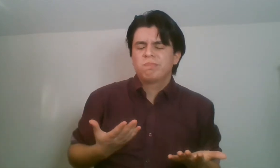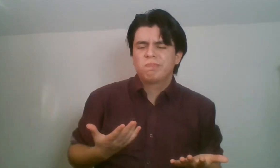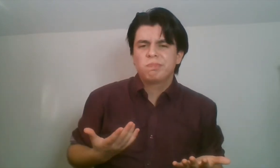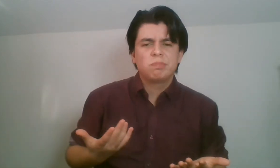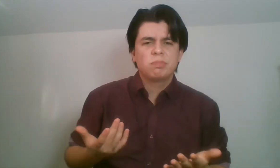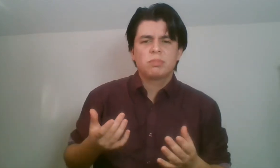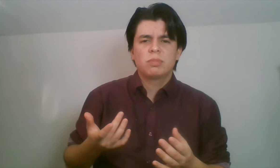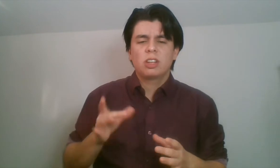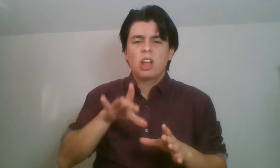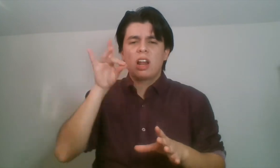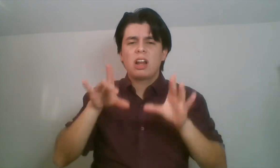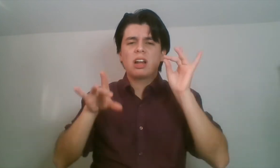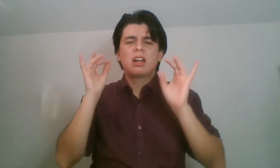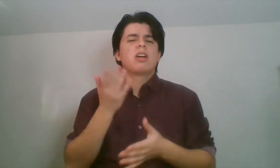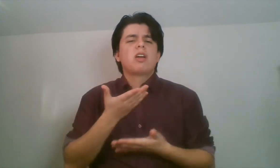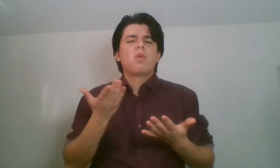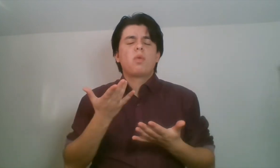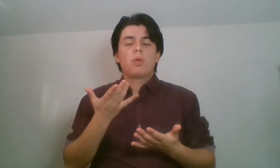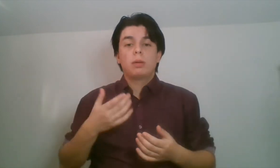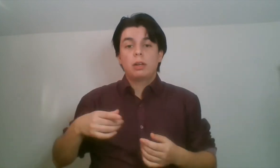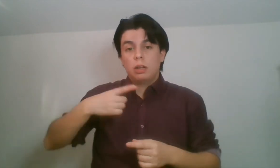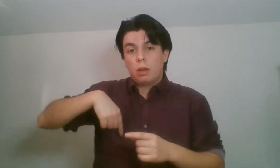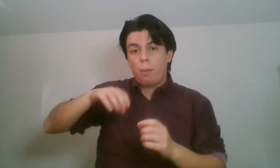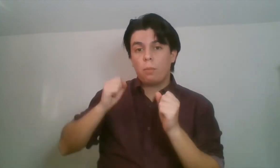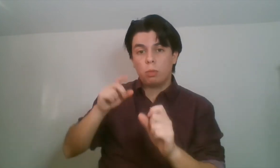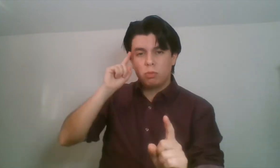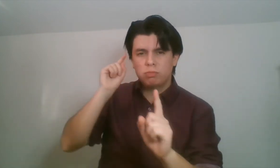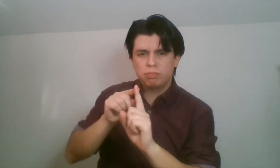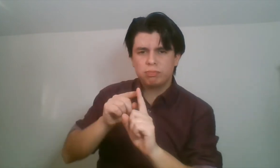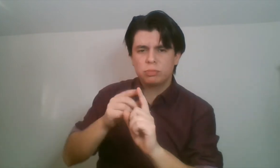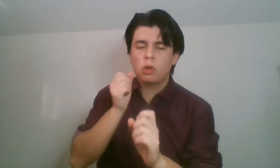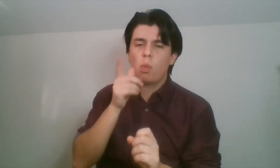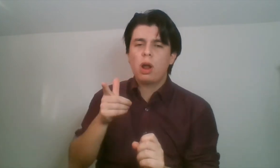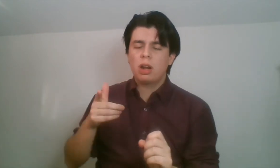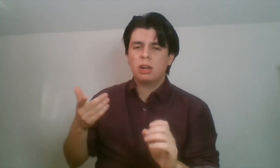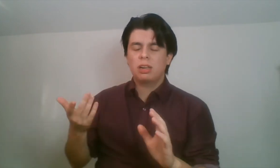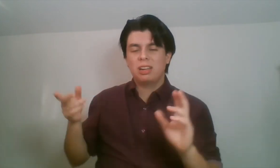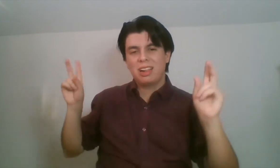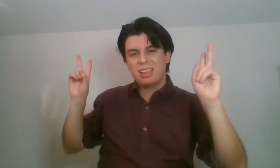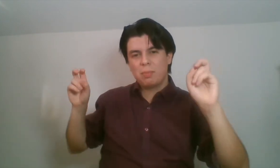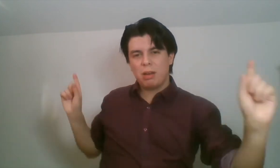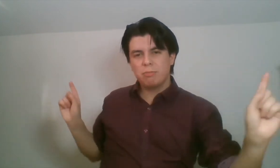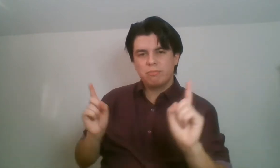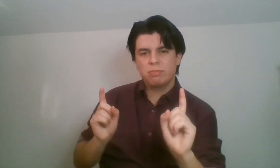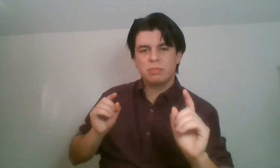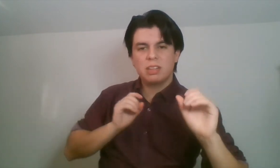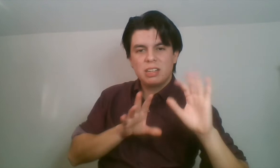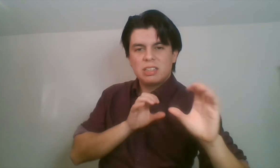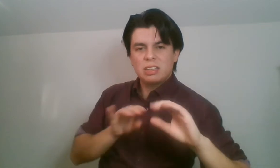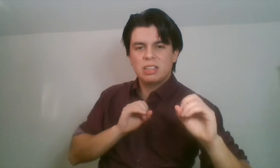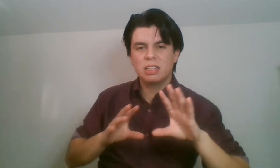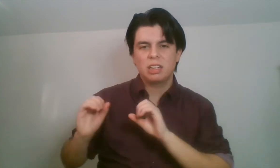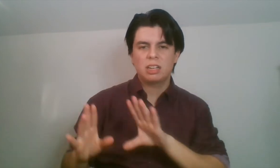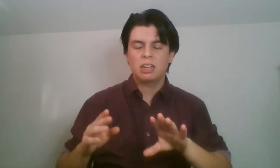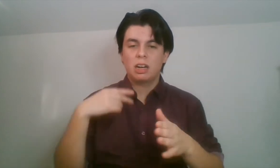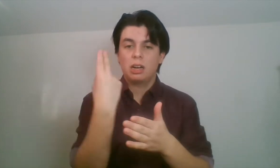poco sobre todo ese entorno de actividades más bien formativas, podríamos decir, en torno al arte, que se